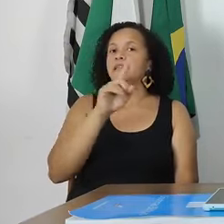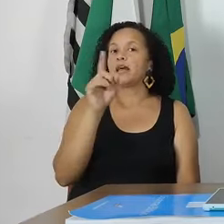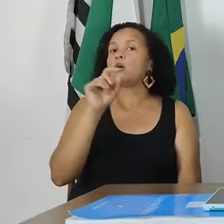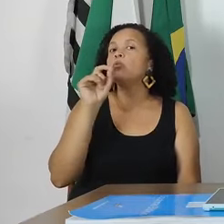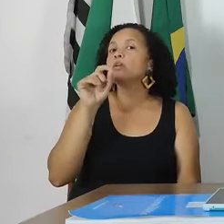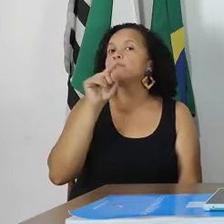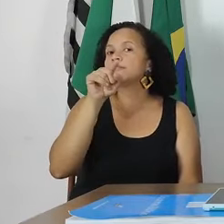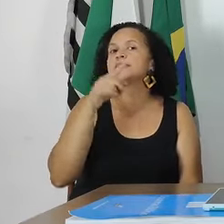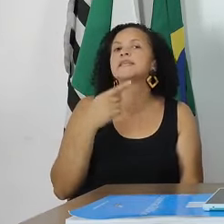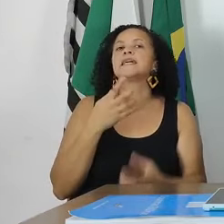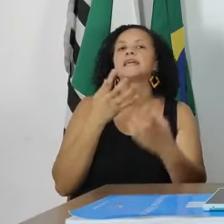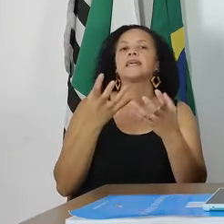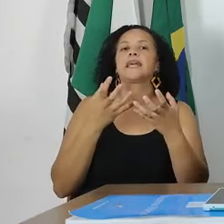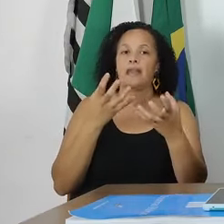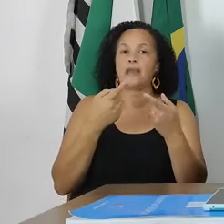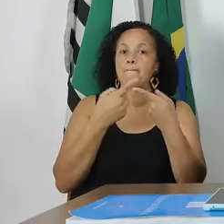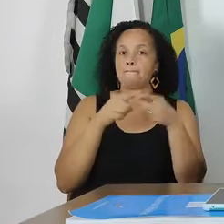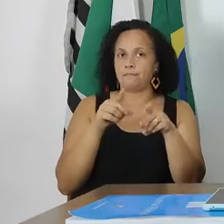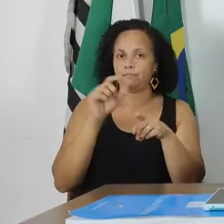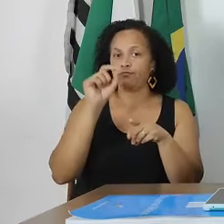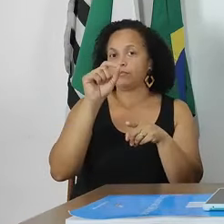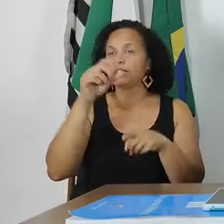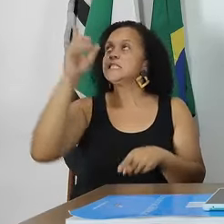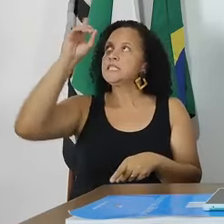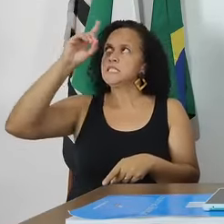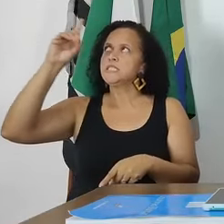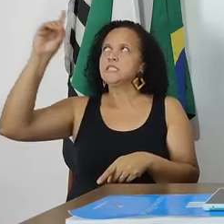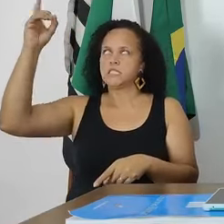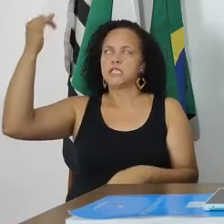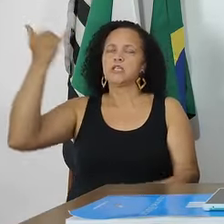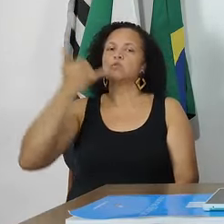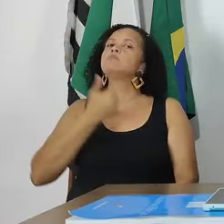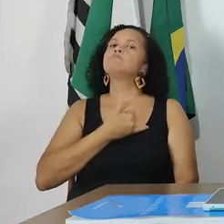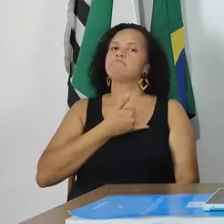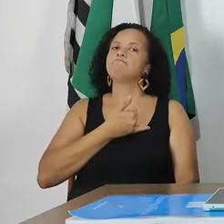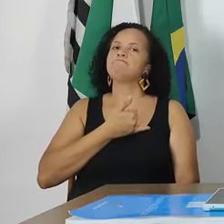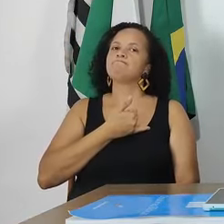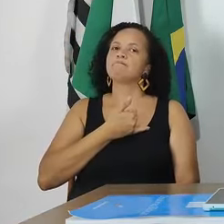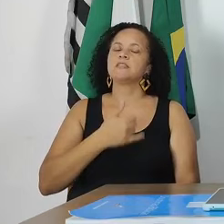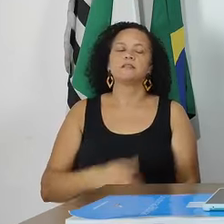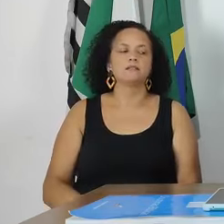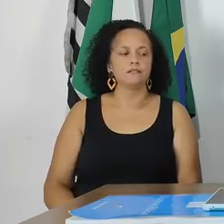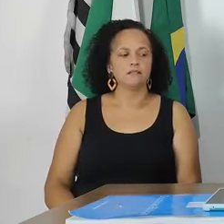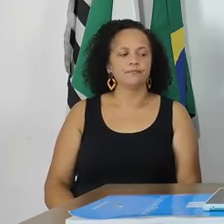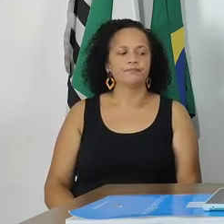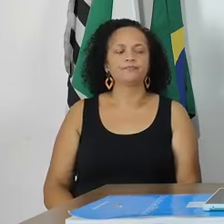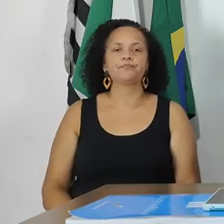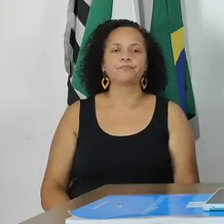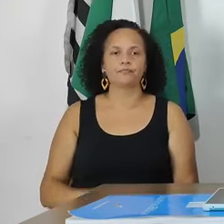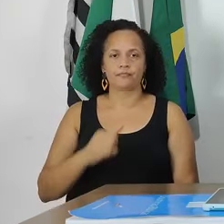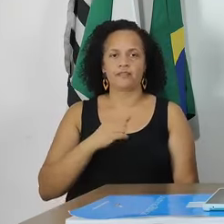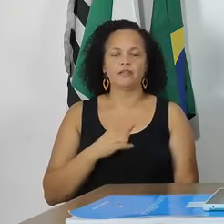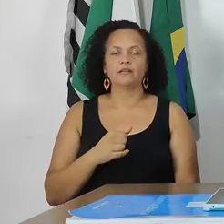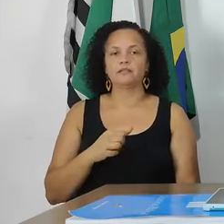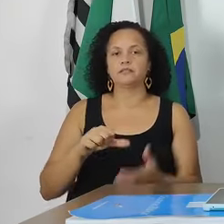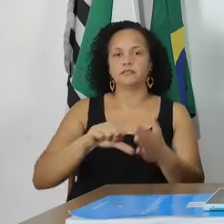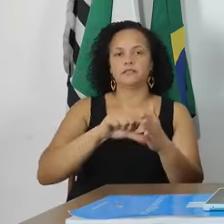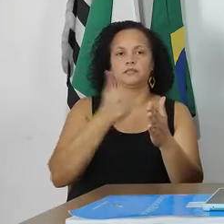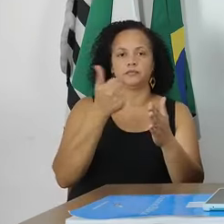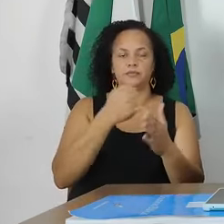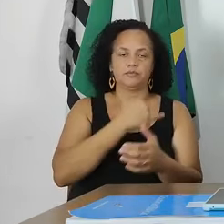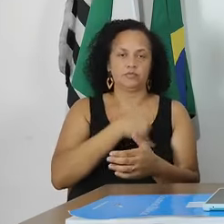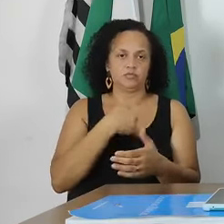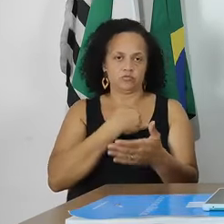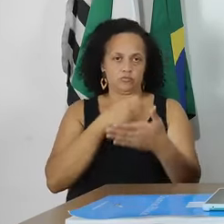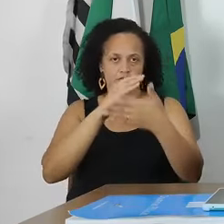escutando. Amém? E aí, em 1 João 4, no versículo 4 e 5, ele ainda